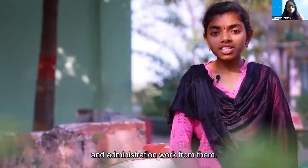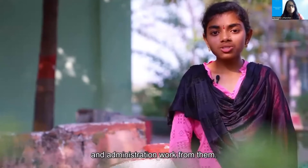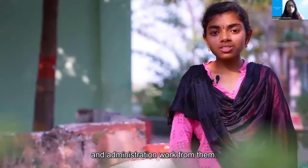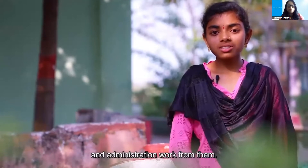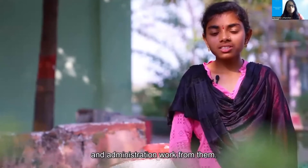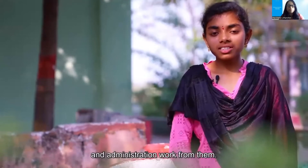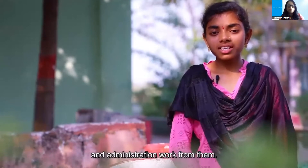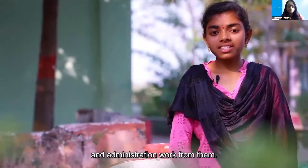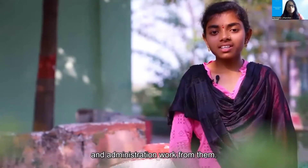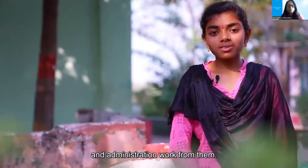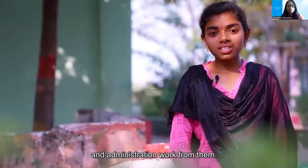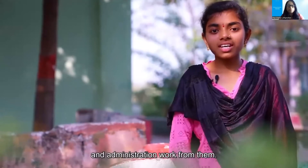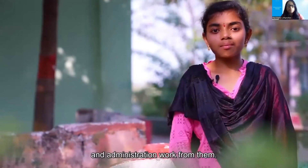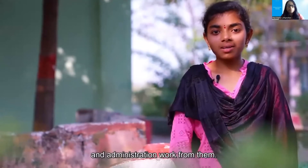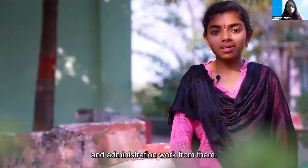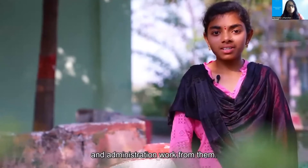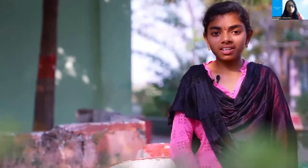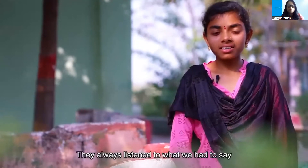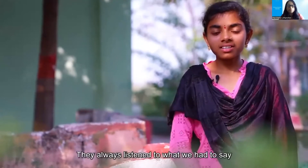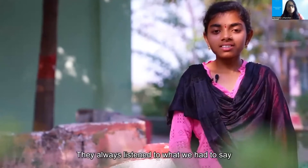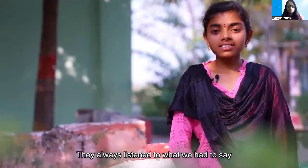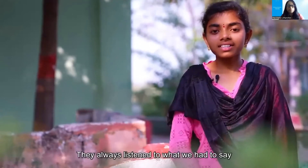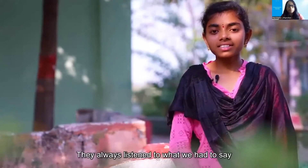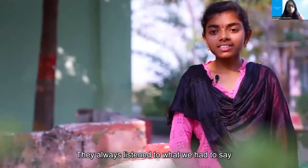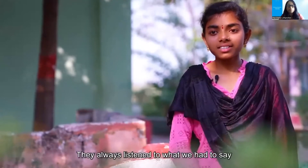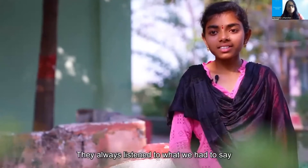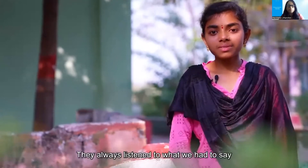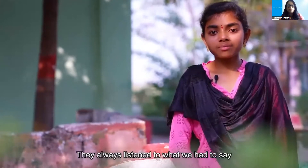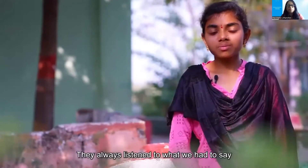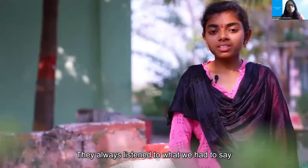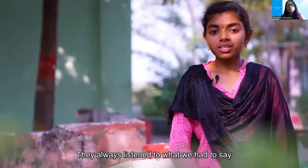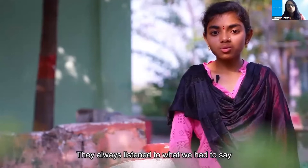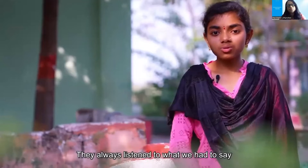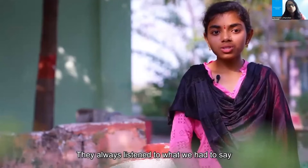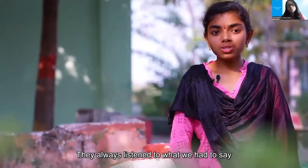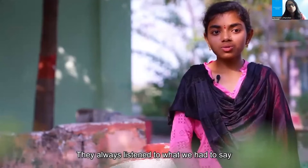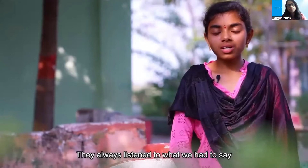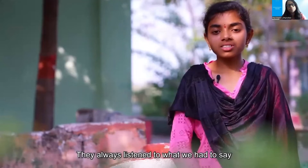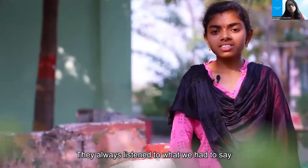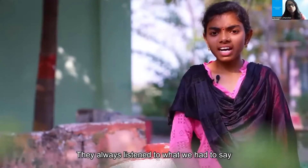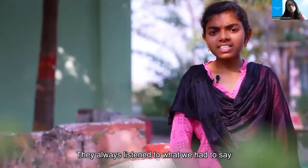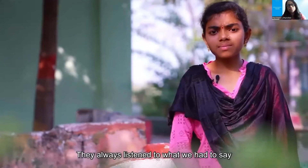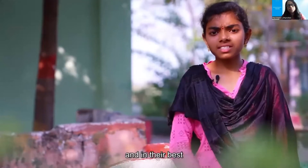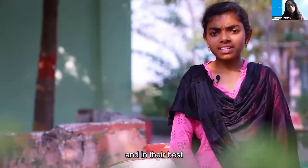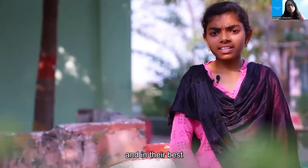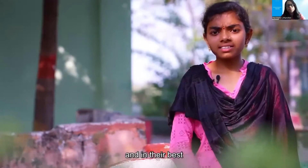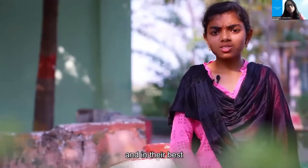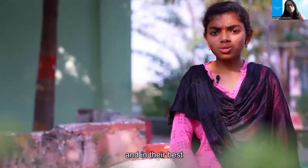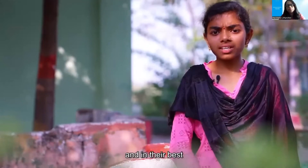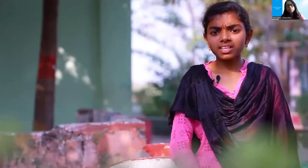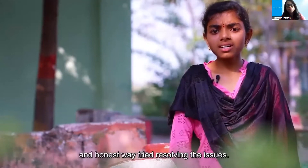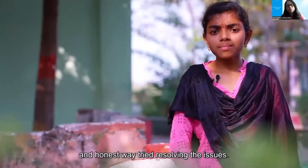प्रशासनासंबंधी बऱ्याच गोष्टी शिकण्याचा अवसरही आम्हाला मिळाला. त्यांनी नेहमी आमचे म्हणणे ऐकून घेऊन आमच्या ज्या काही समस्या आहेत